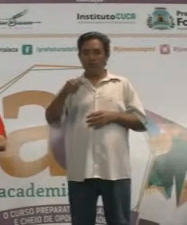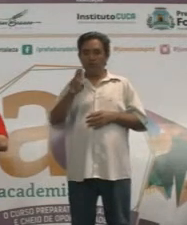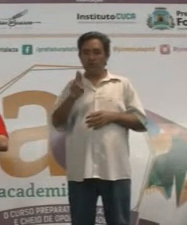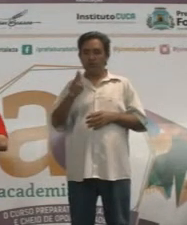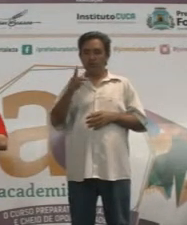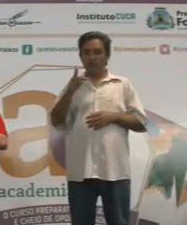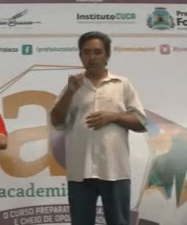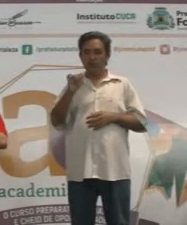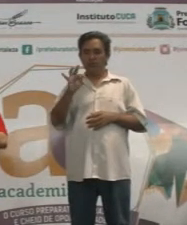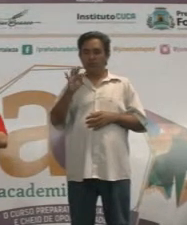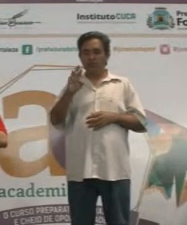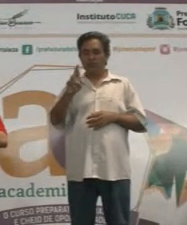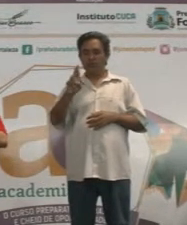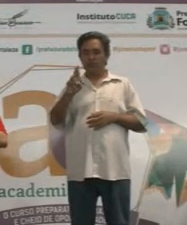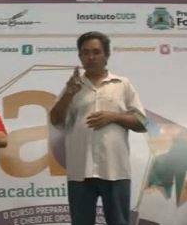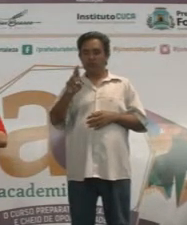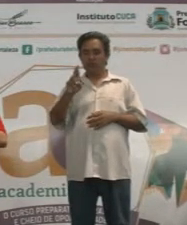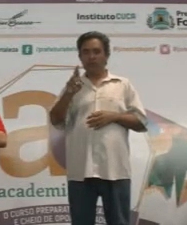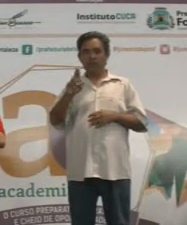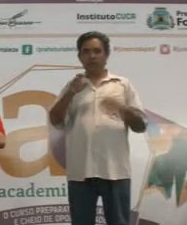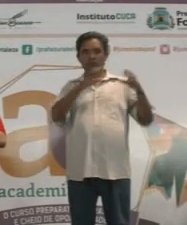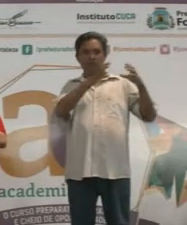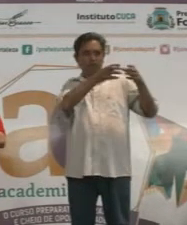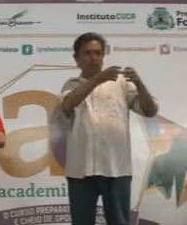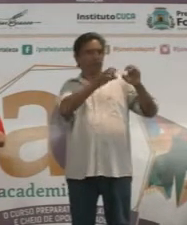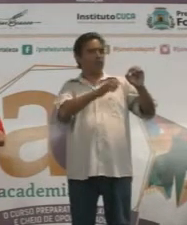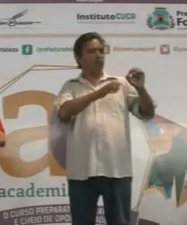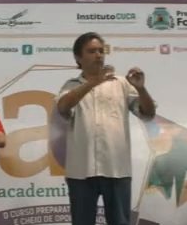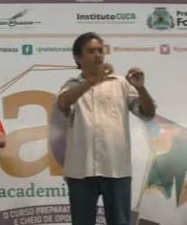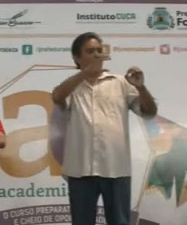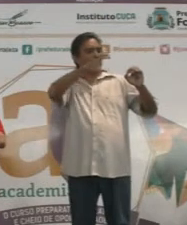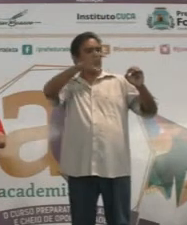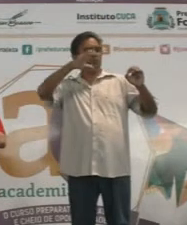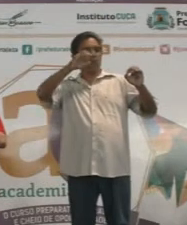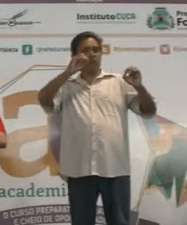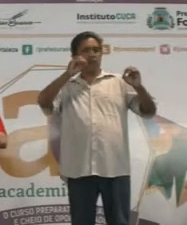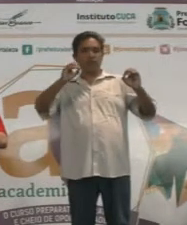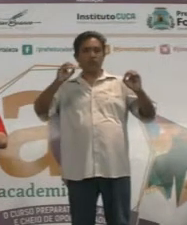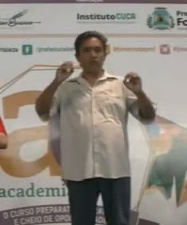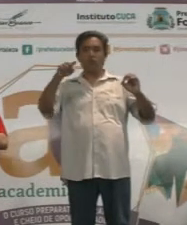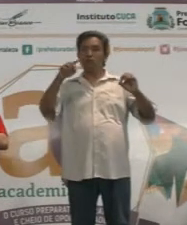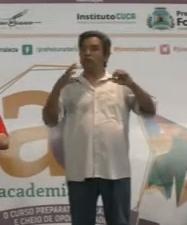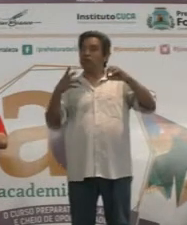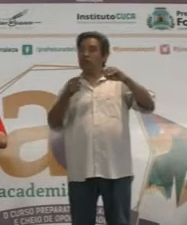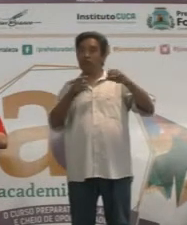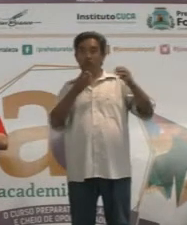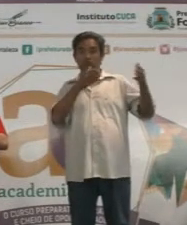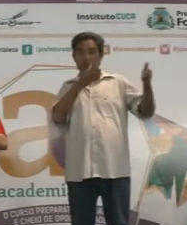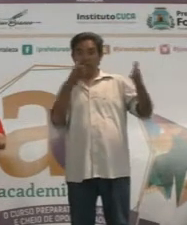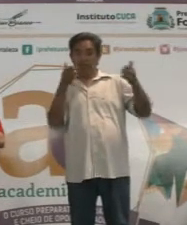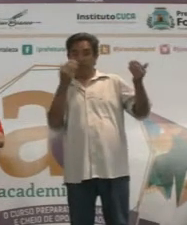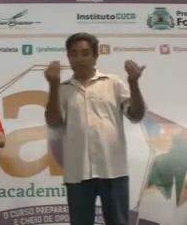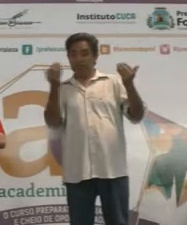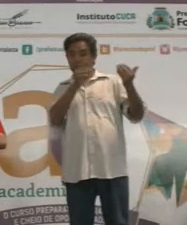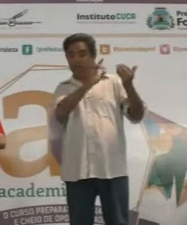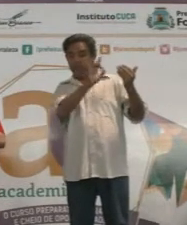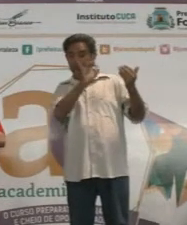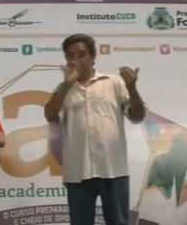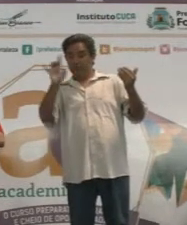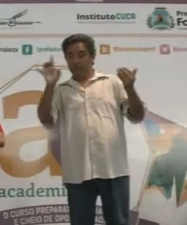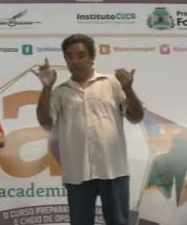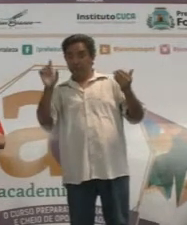né? Então, essa proporção que você tem ali é a proporção dos planetas entre si, né? Nesse caso,